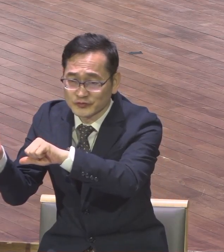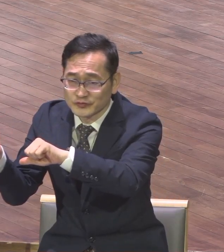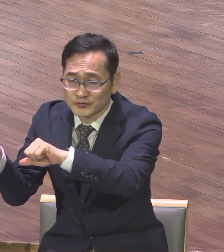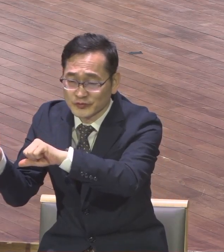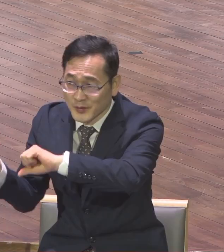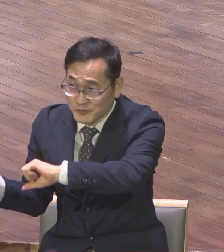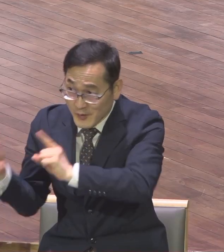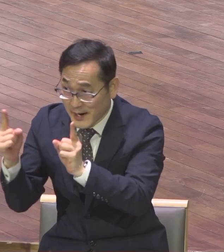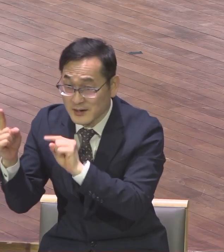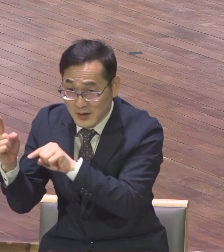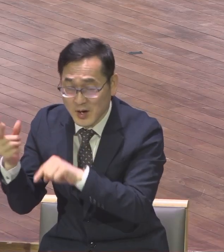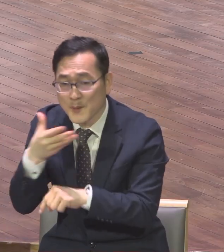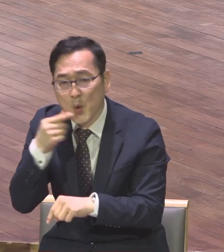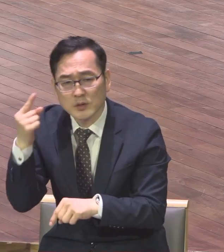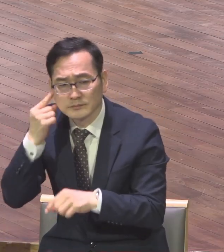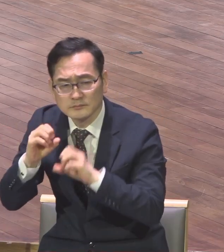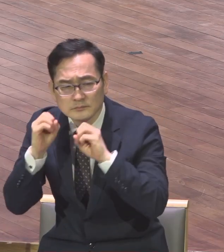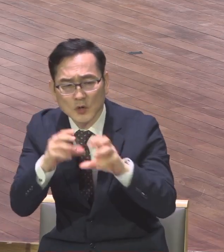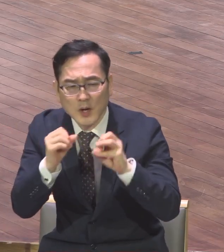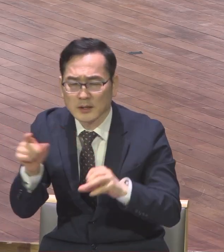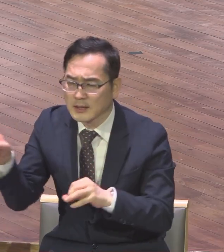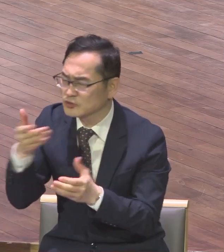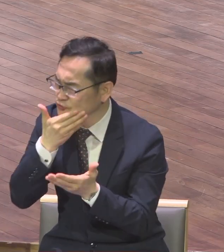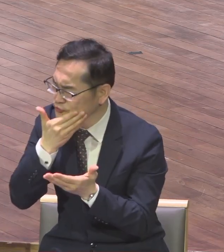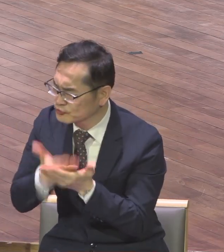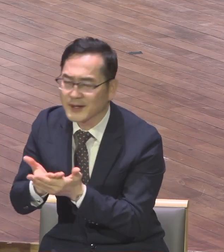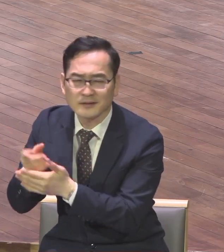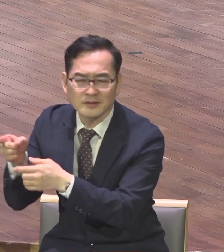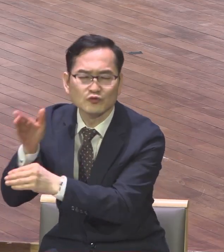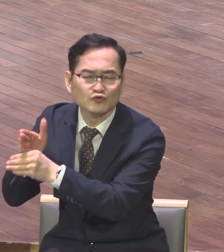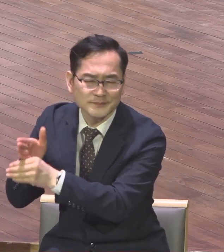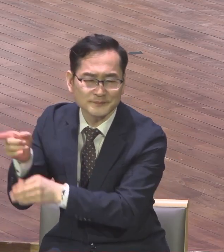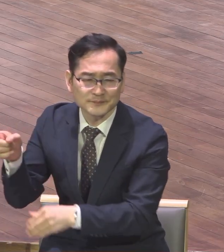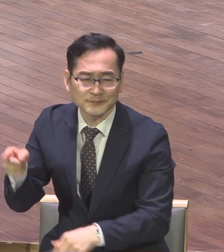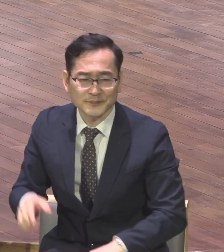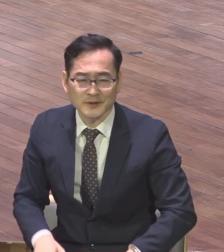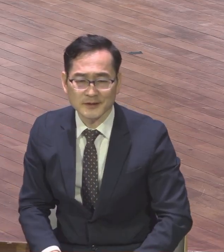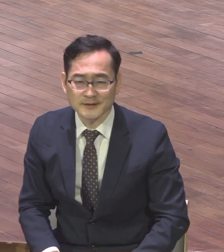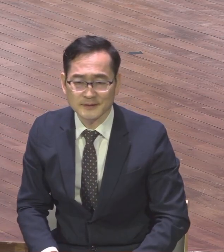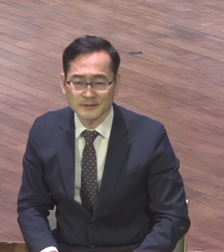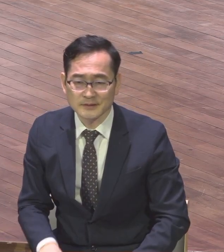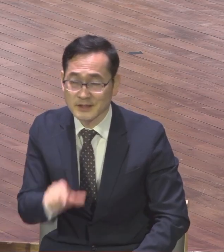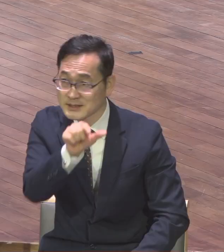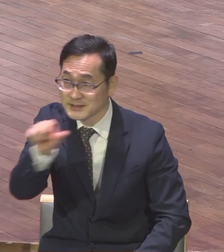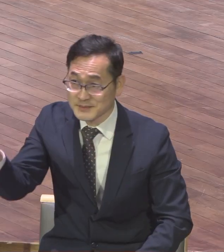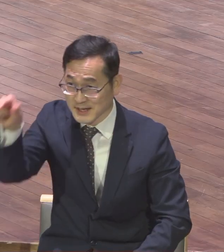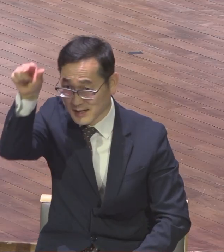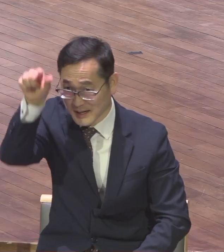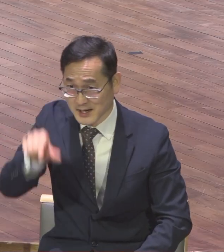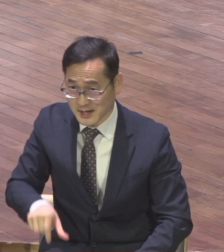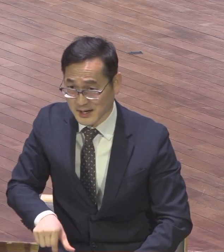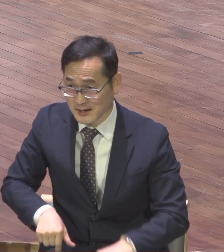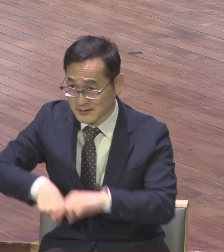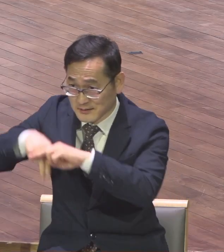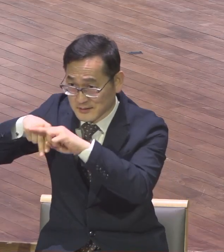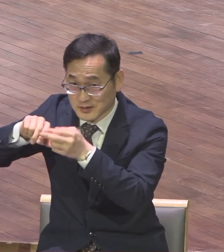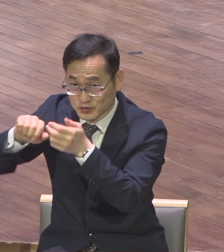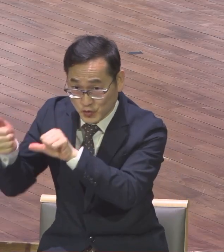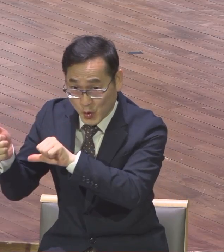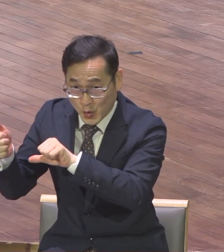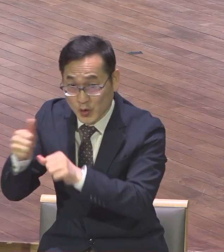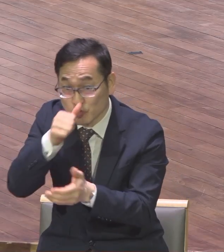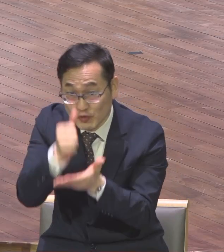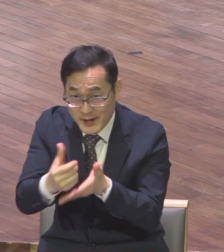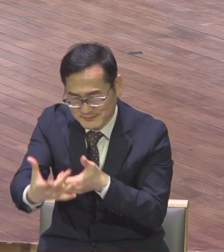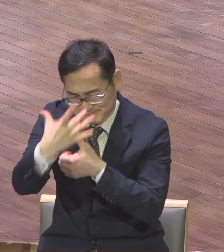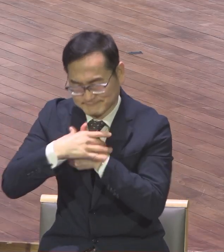복음되게 하는 이런 핵심 요소입니다. 복음이 복음되게 한다. 십자가 대속과 부활이 있기 때문에